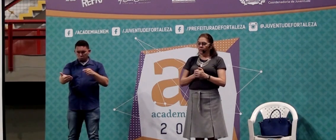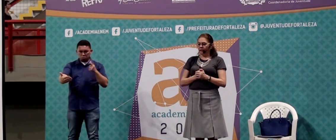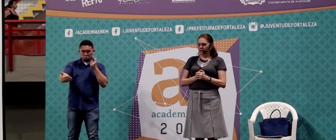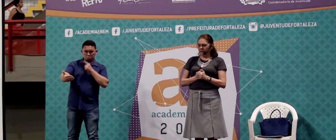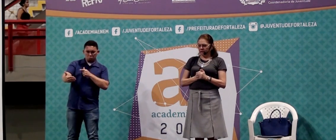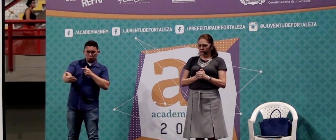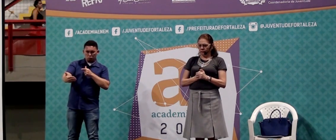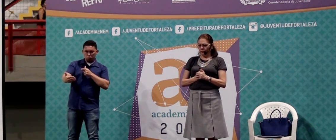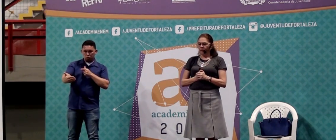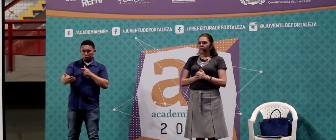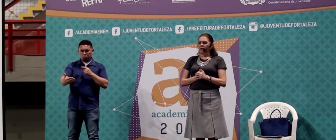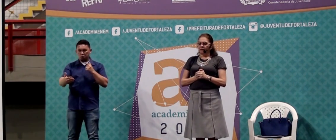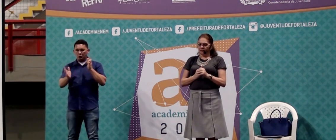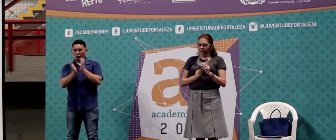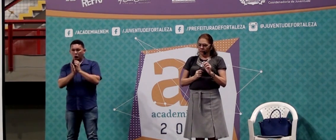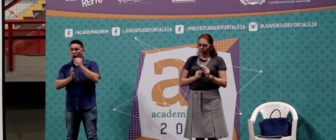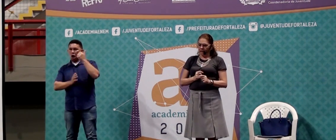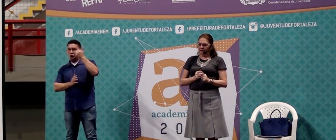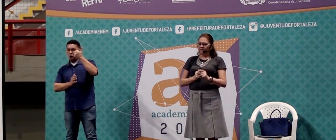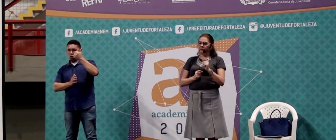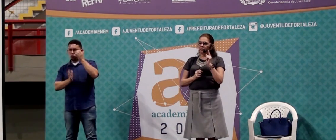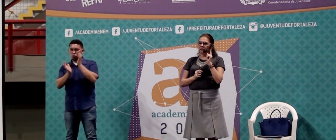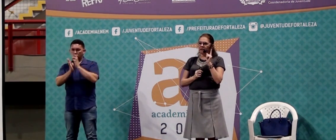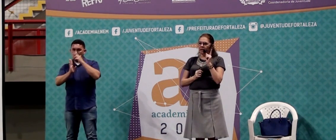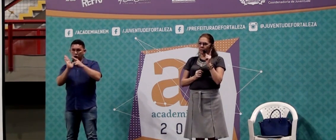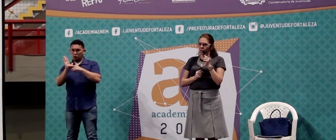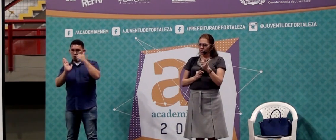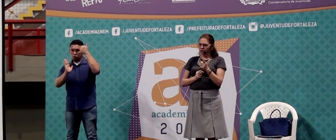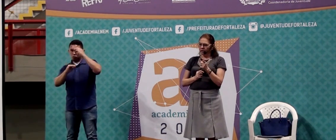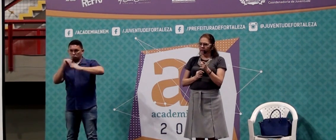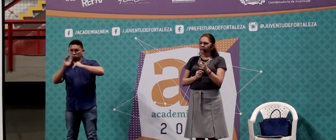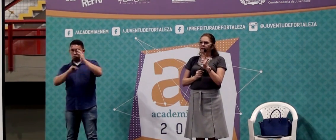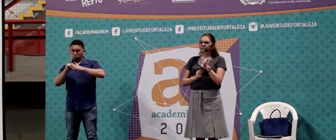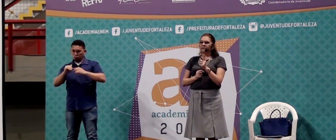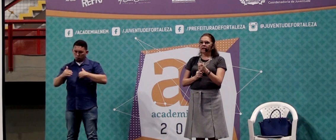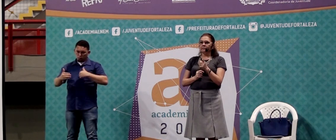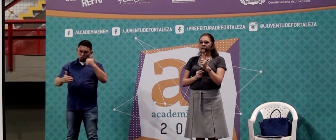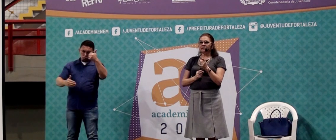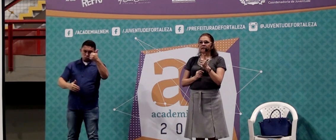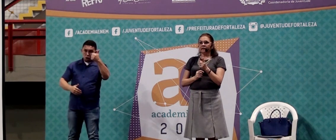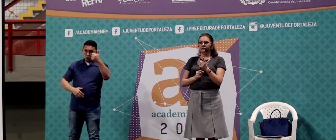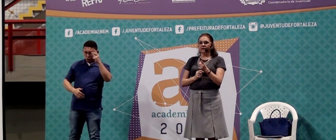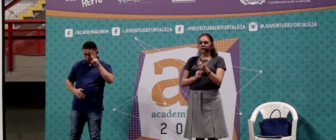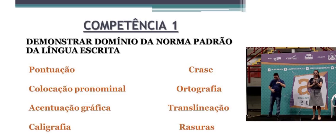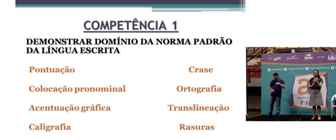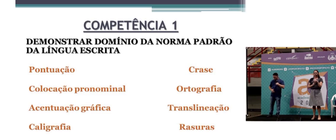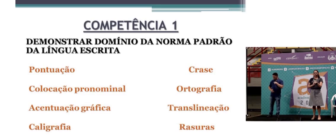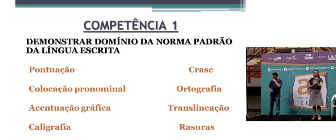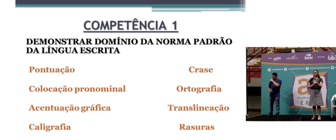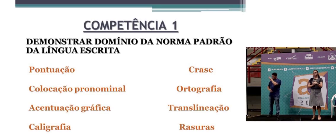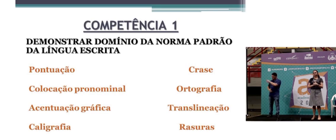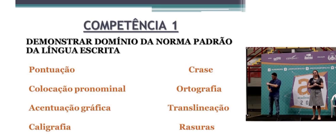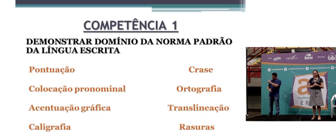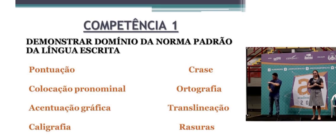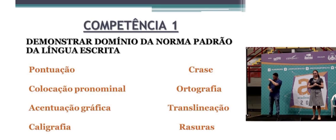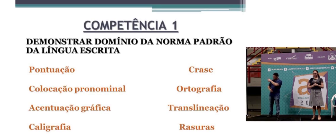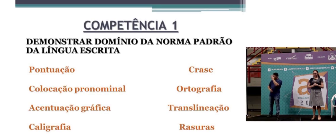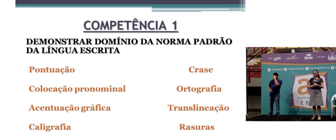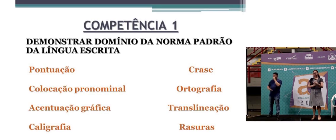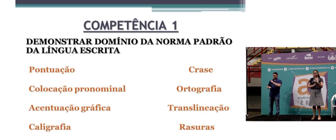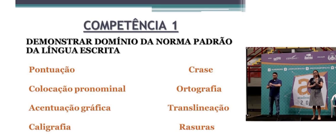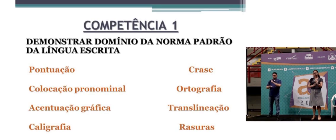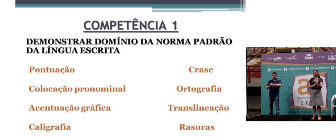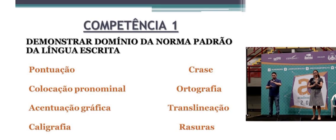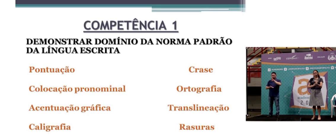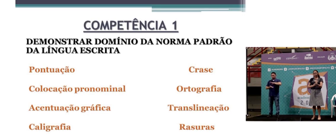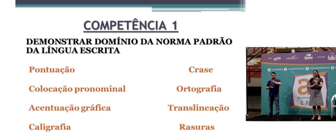fechar a competência 1? Ele vai olhar se você demonstra que sabe escrever a língua portuguesa.